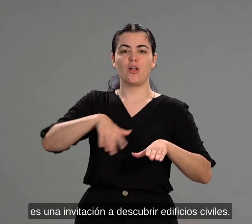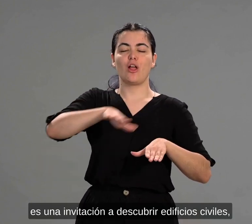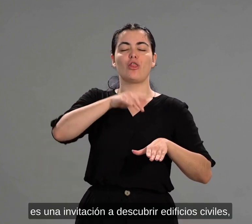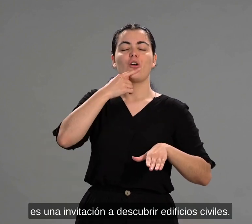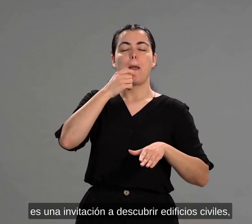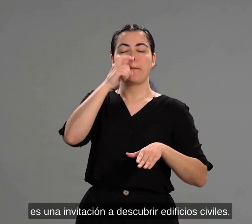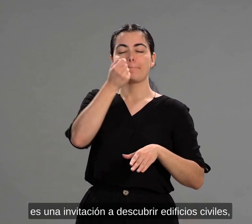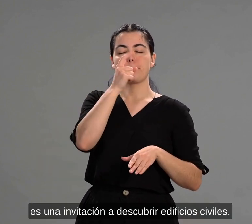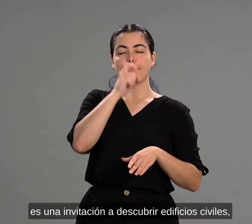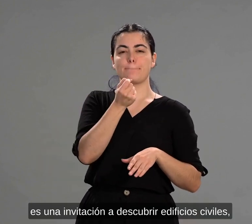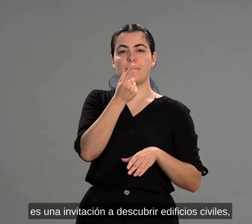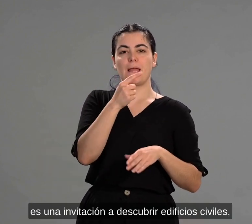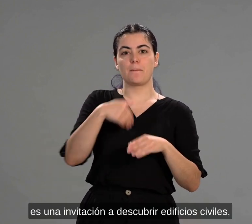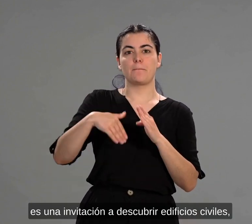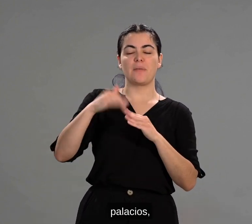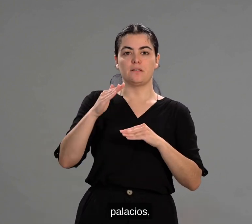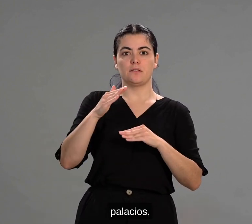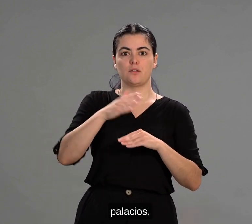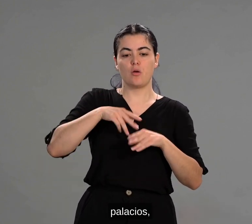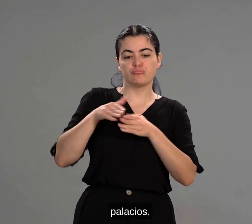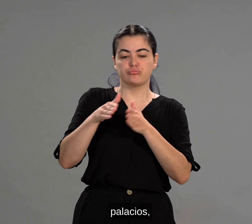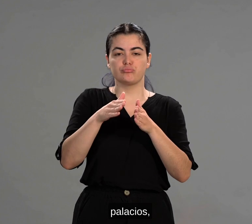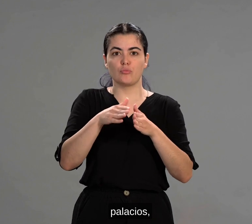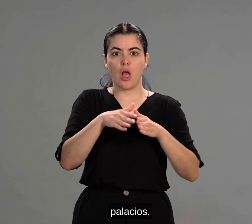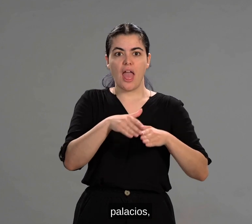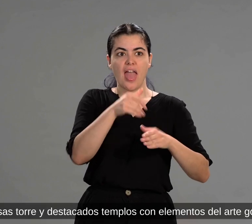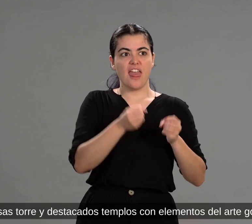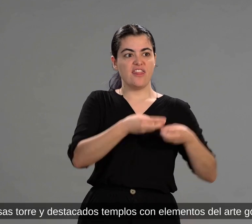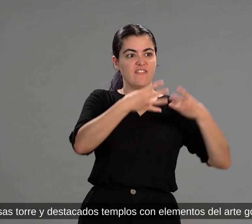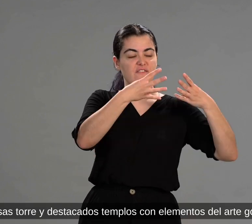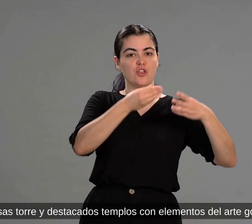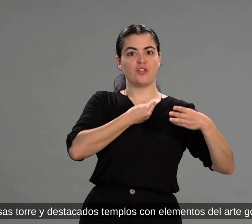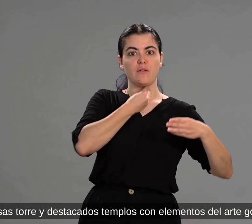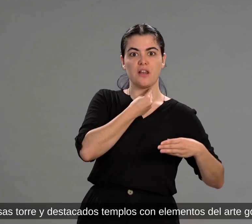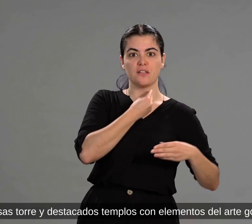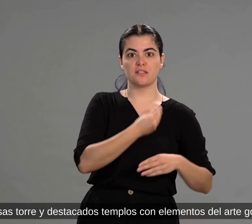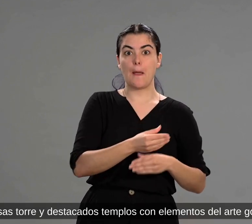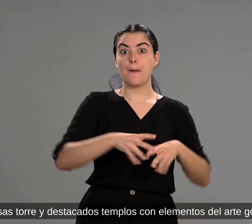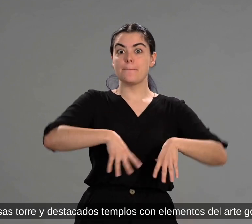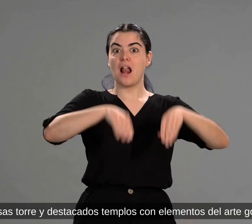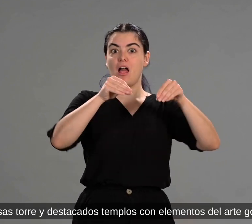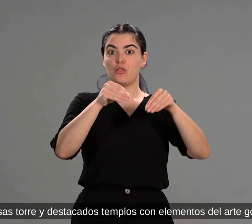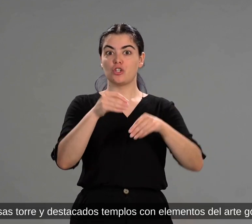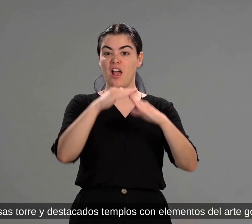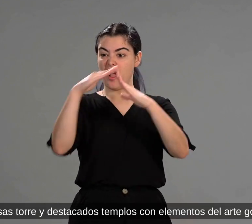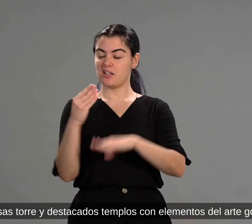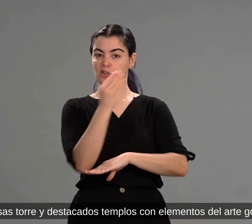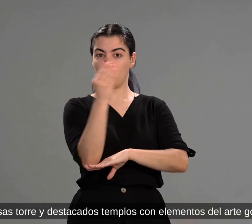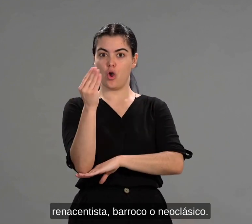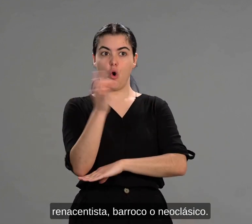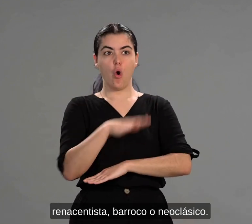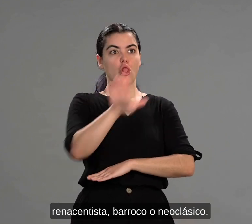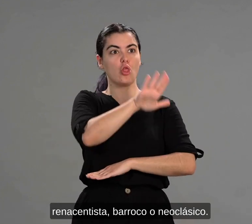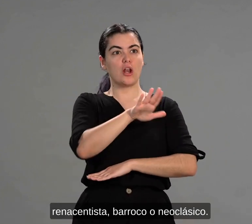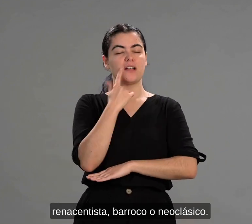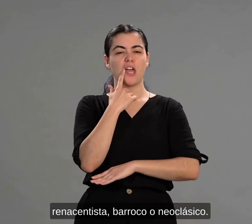invitación a descubrir edificios civiles, palacios, casas-torre y destacados templos con elementos de arte gótico, renacentista,